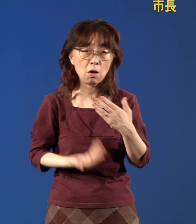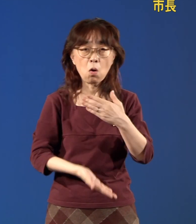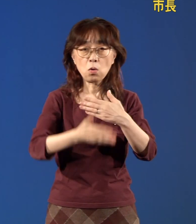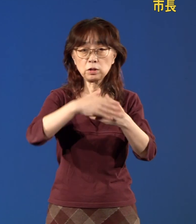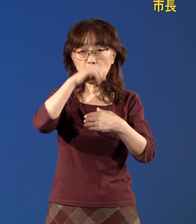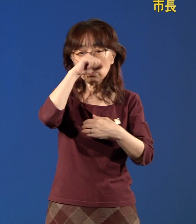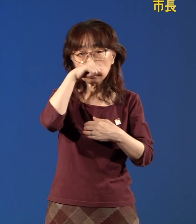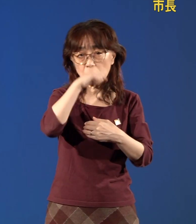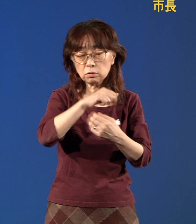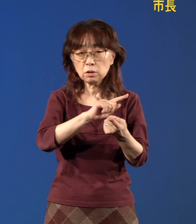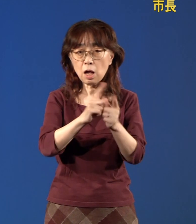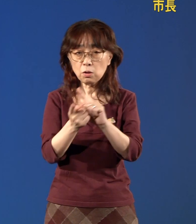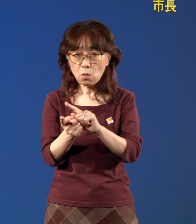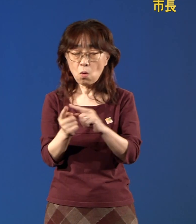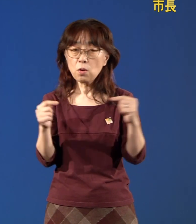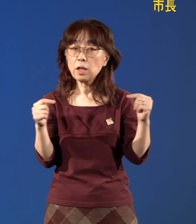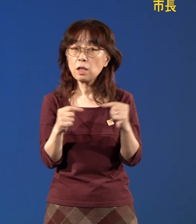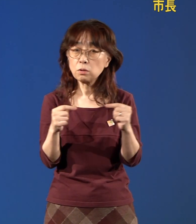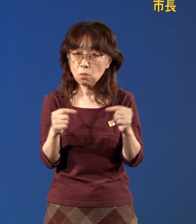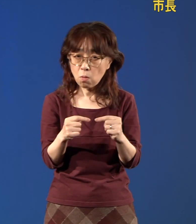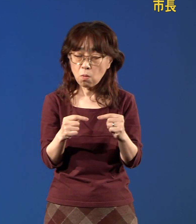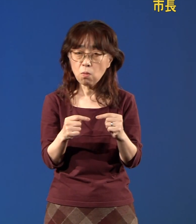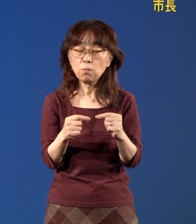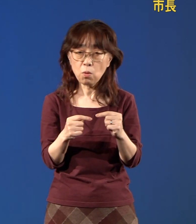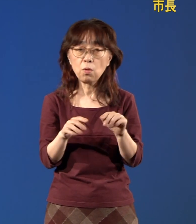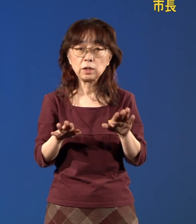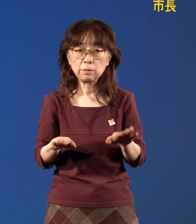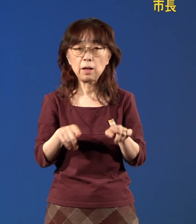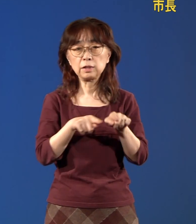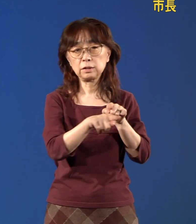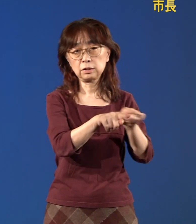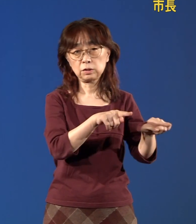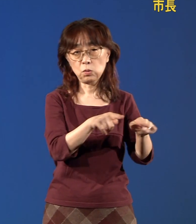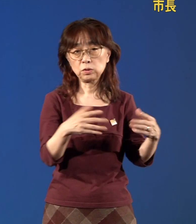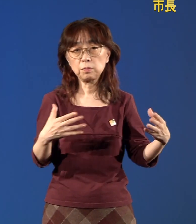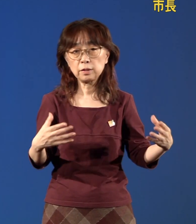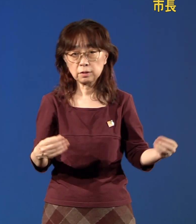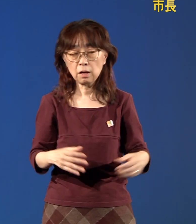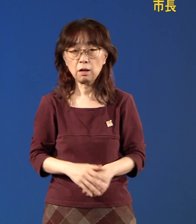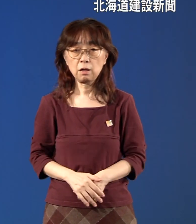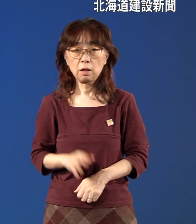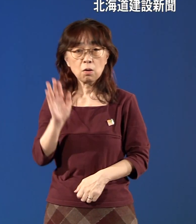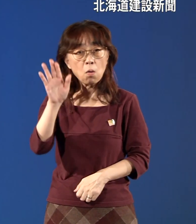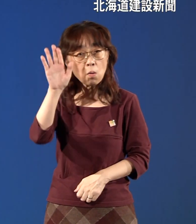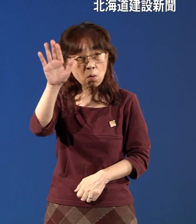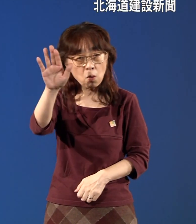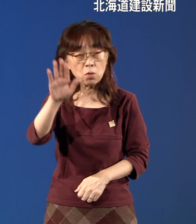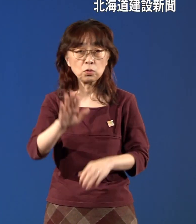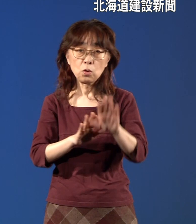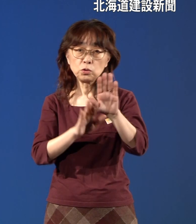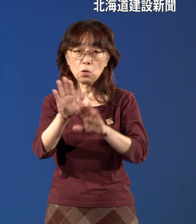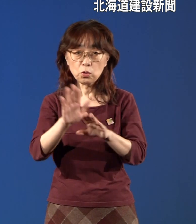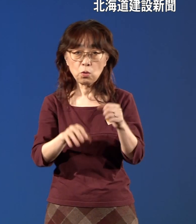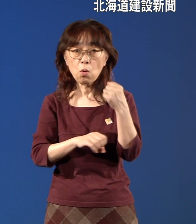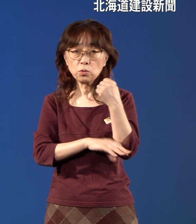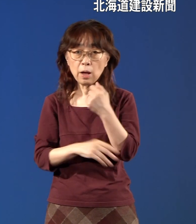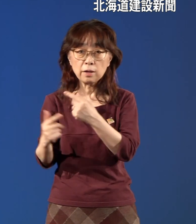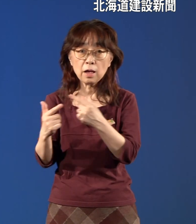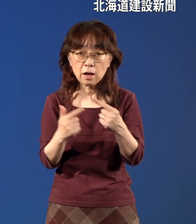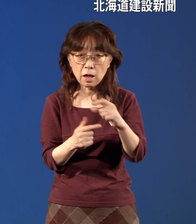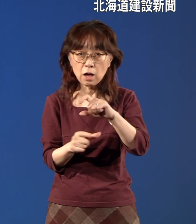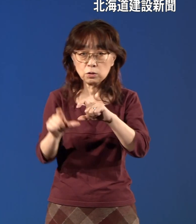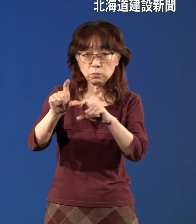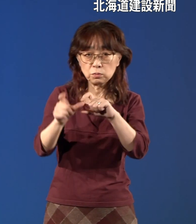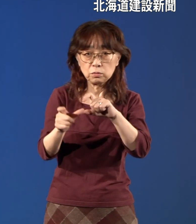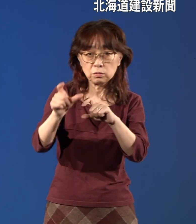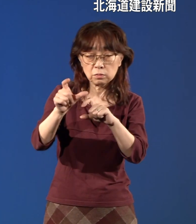討ということについても今指示をしたところです。 じゃあ、今後の状況を踏まえながら、その追加するかどうか